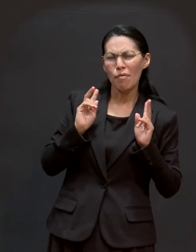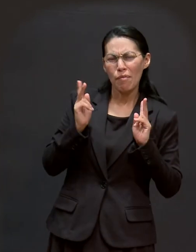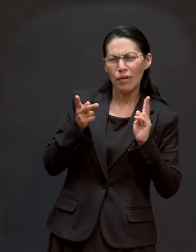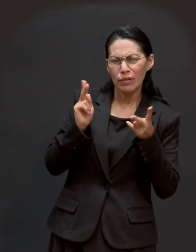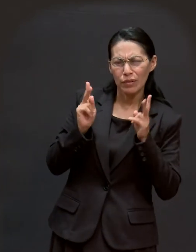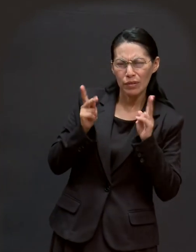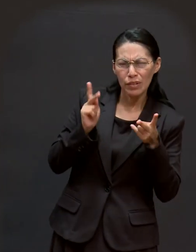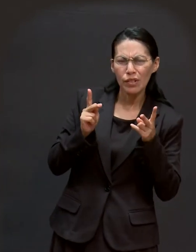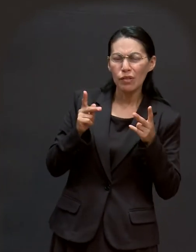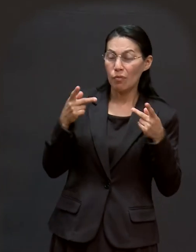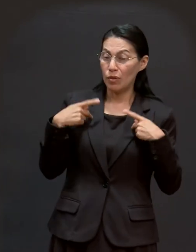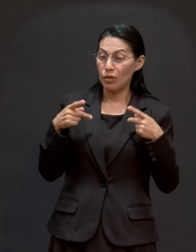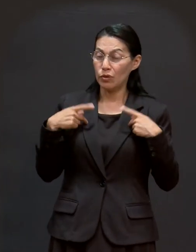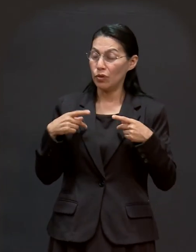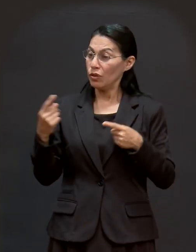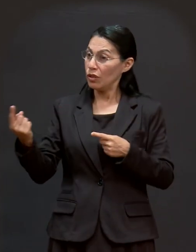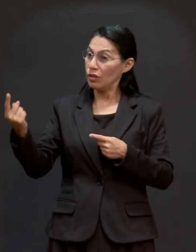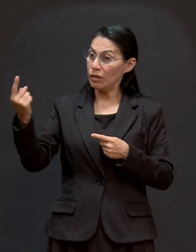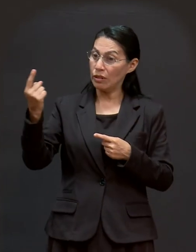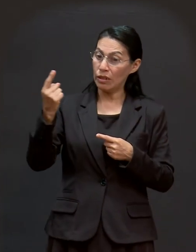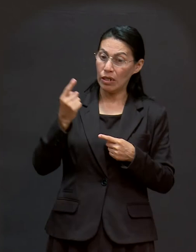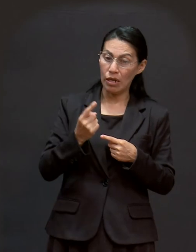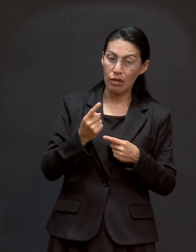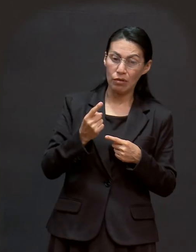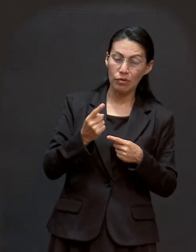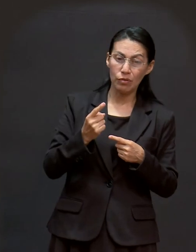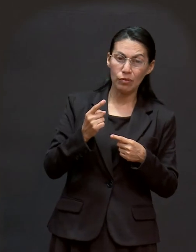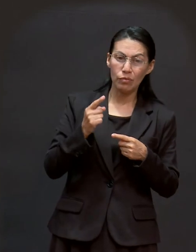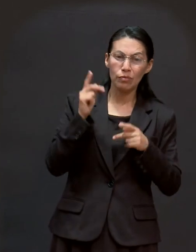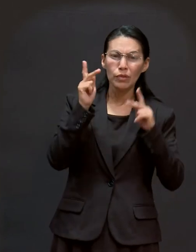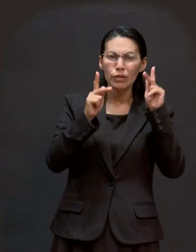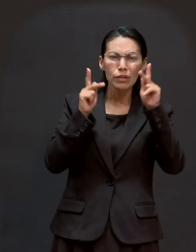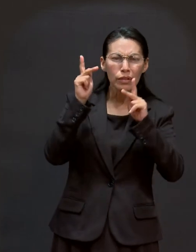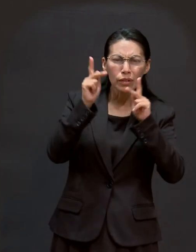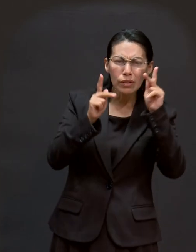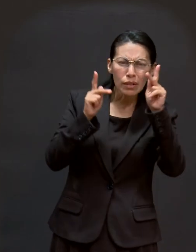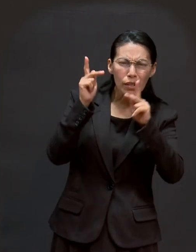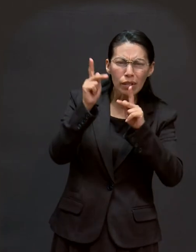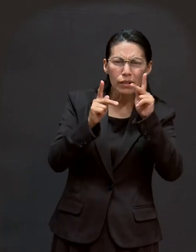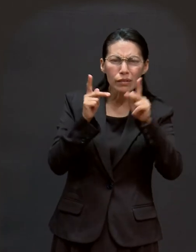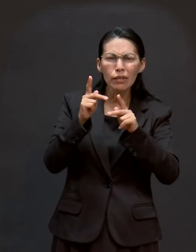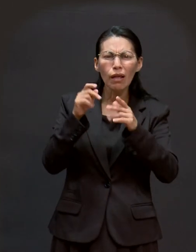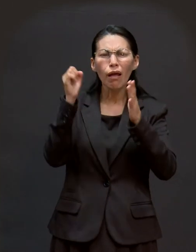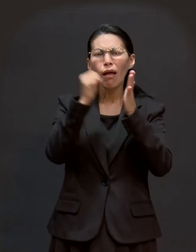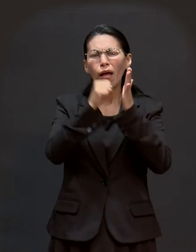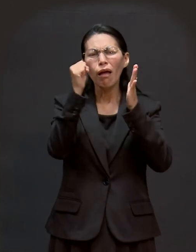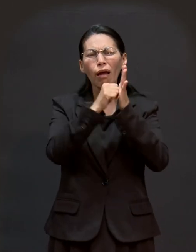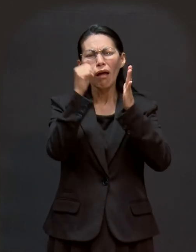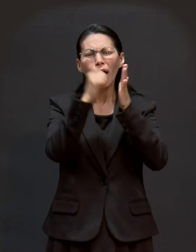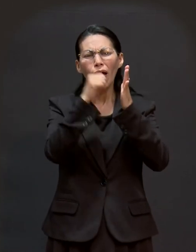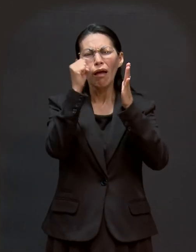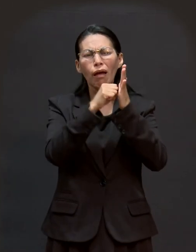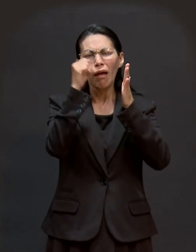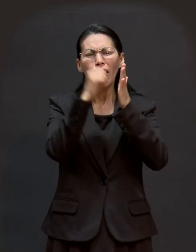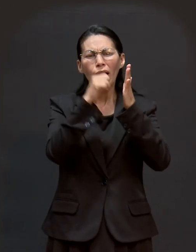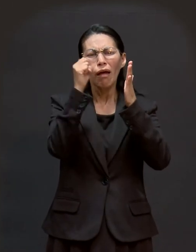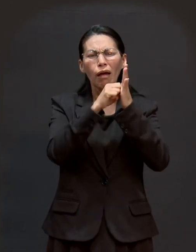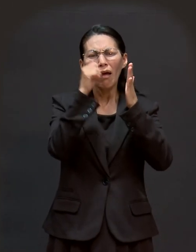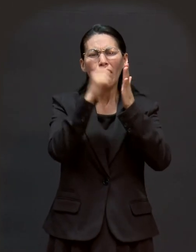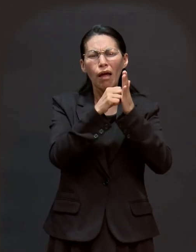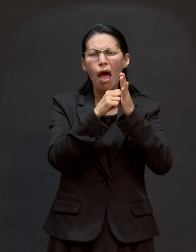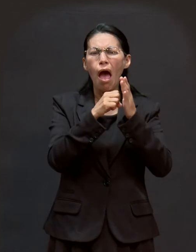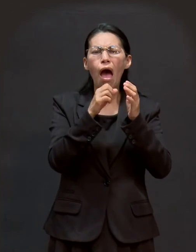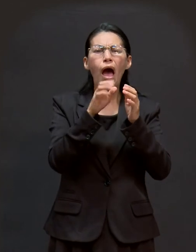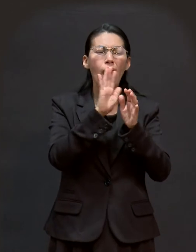vecino que éste le llegó visita y se fue a donde el vecino y le tocó la puerta y le tocó la puerta y le tocó la puerta hasta que el